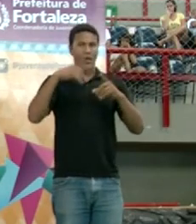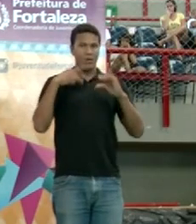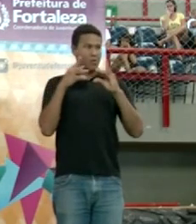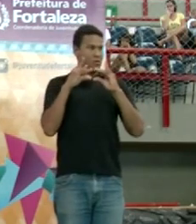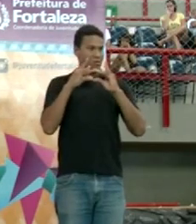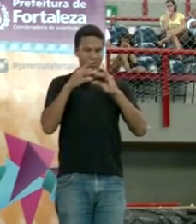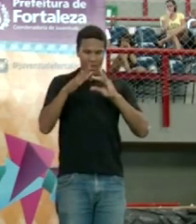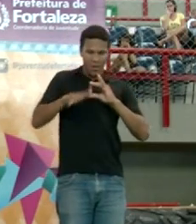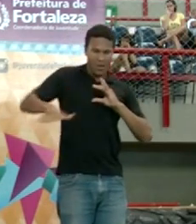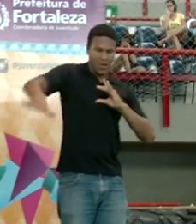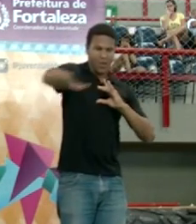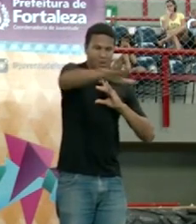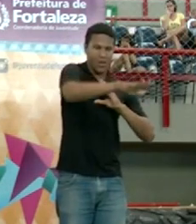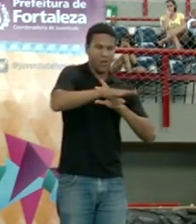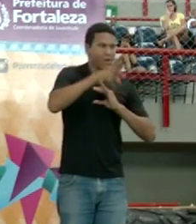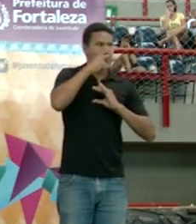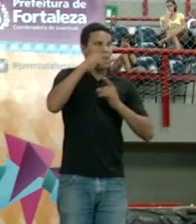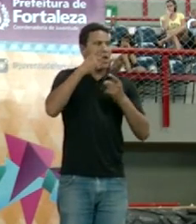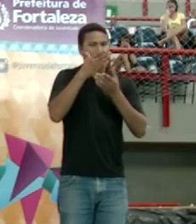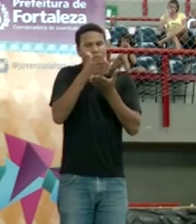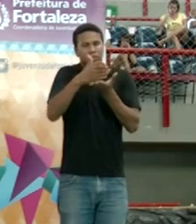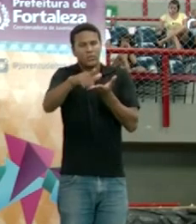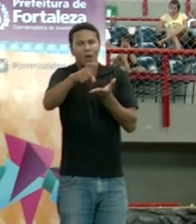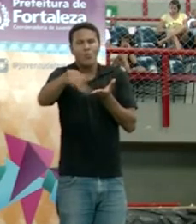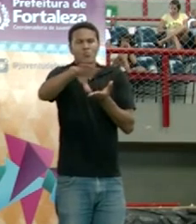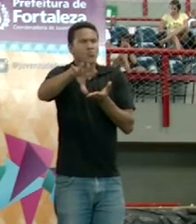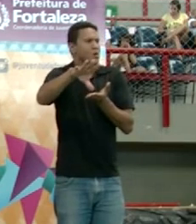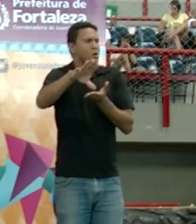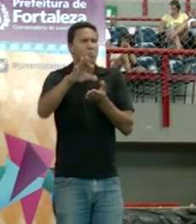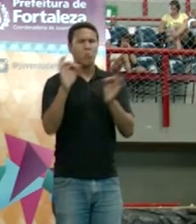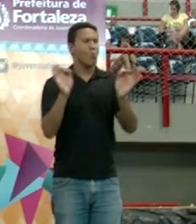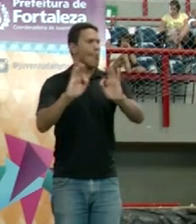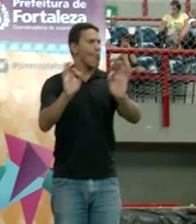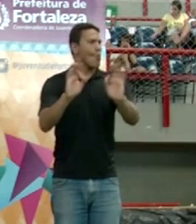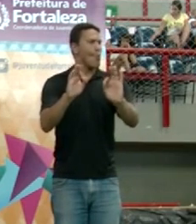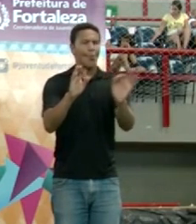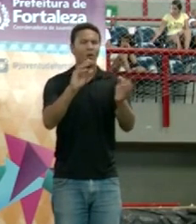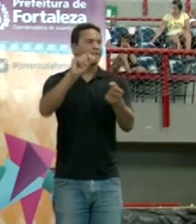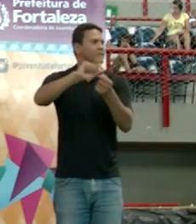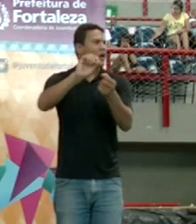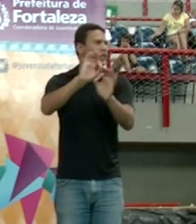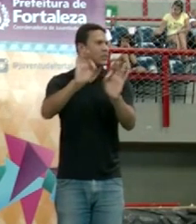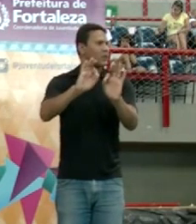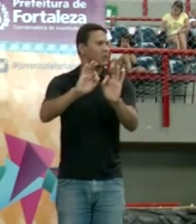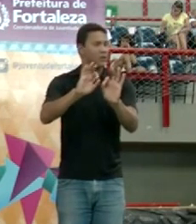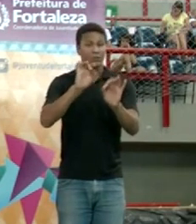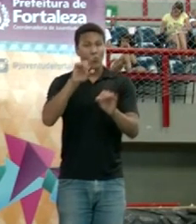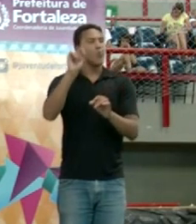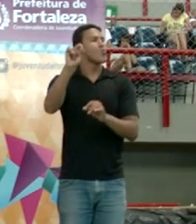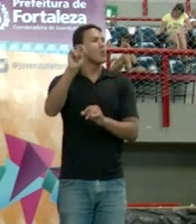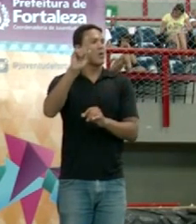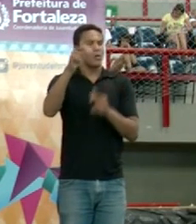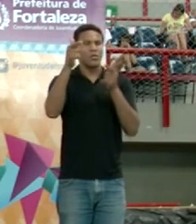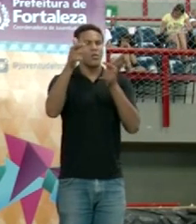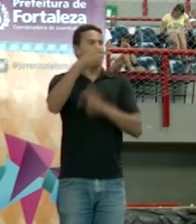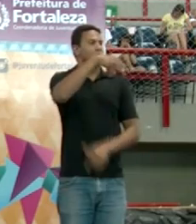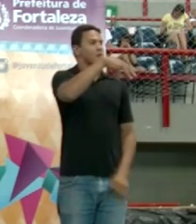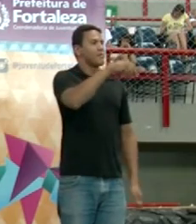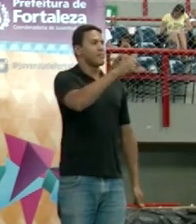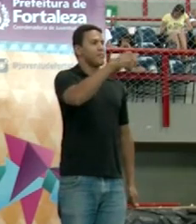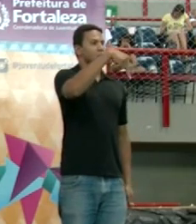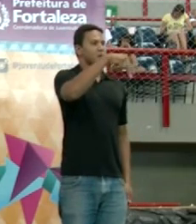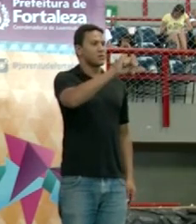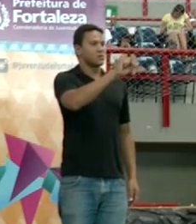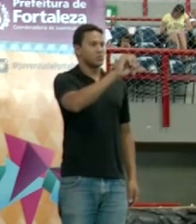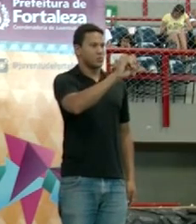produzido, a gente chama de manso comunal. É de todo mundo. É onde geralmente eles vão